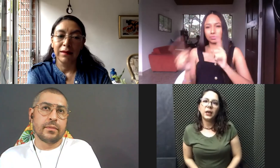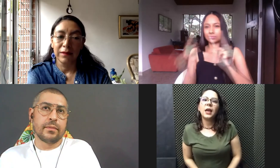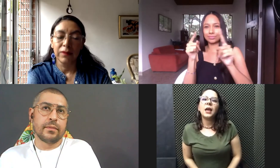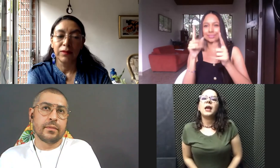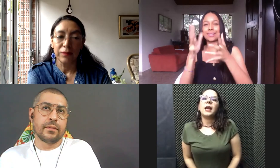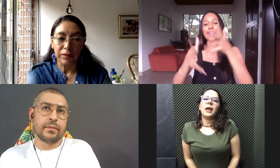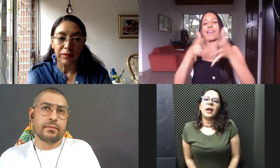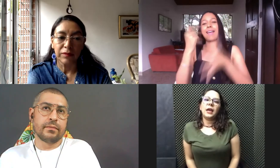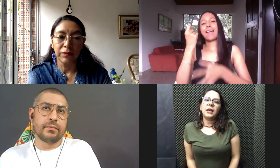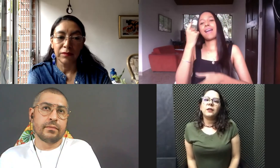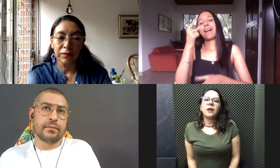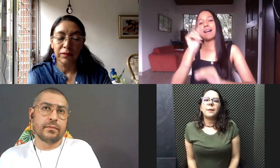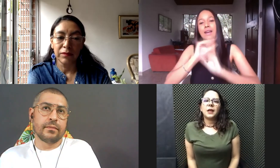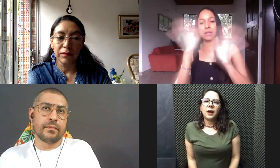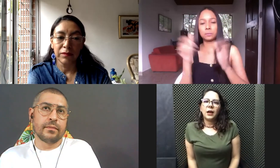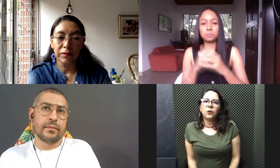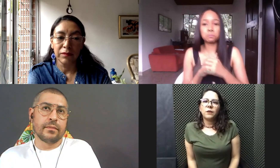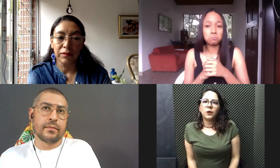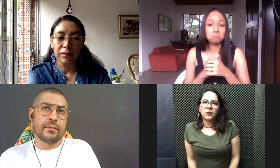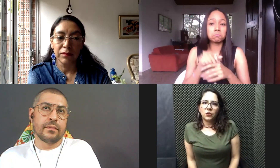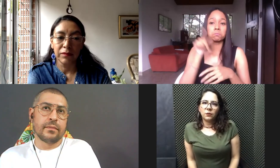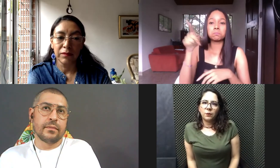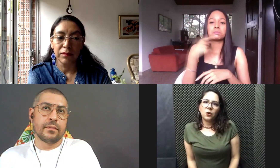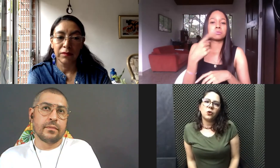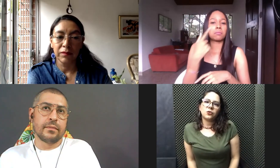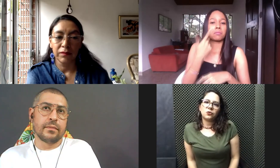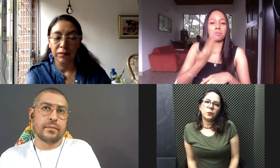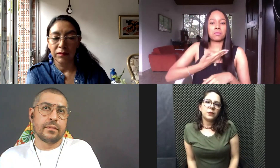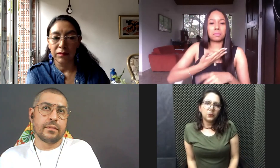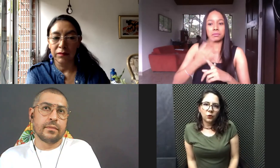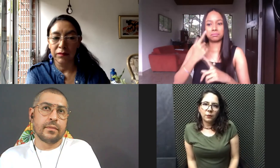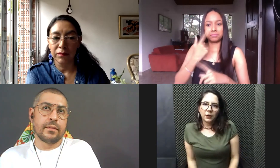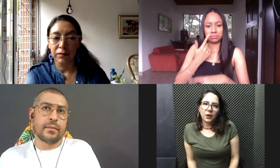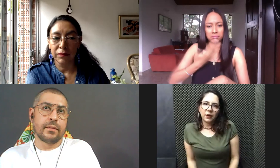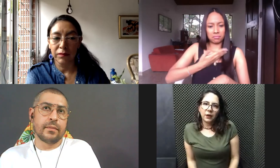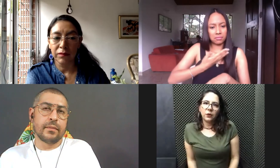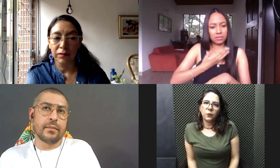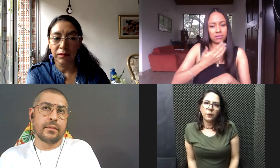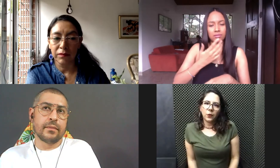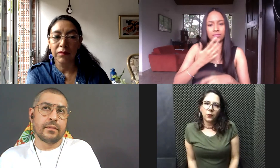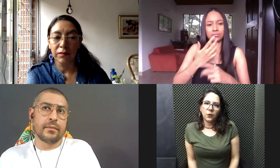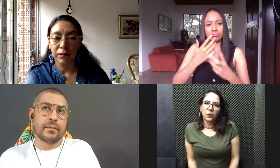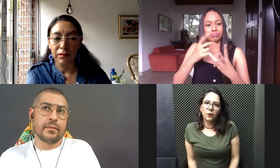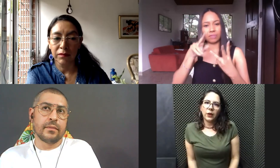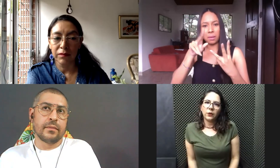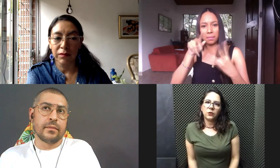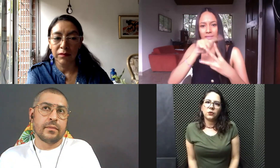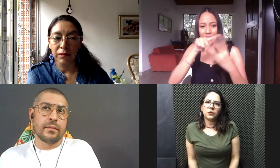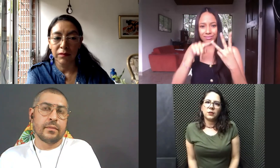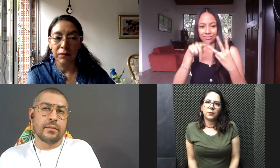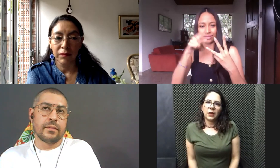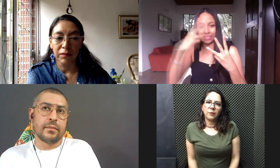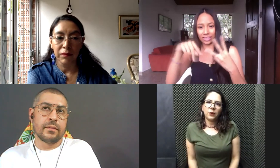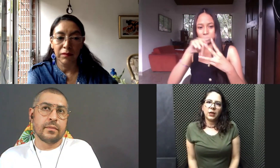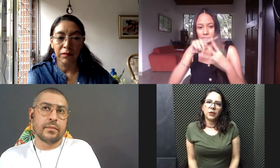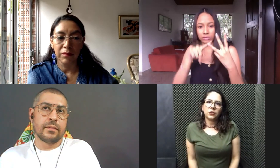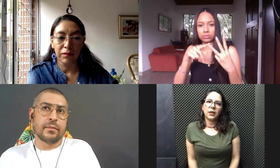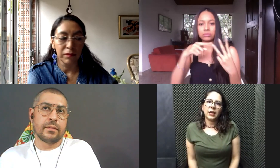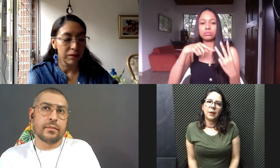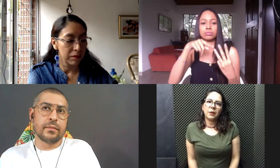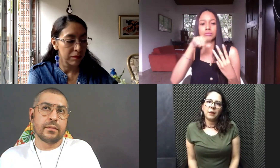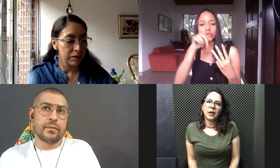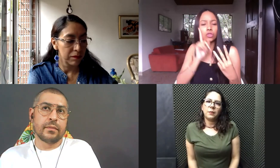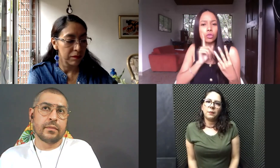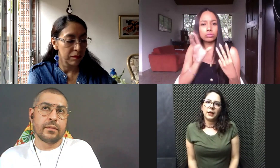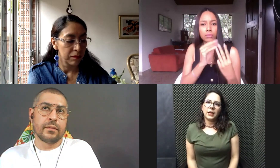ahí, y captaba alguna información por los subtítulos, me ayudaban en un poco. Luego entonces, por ejemplo, el hecho de